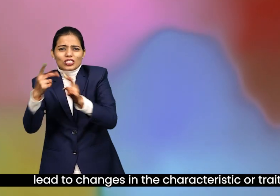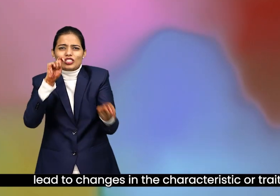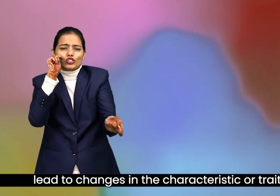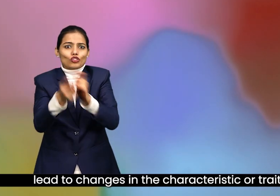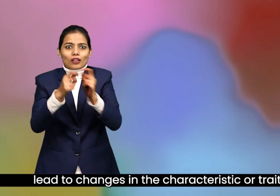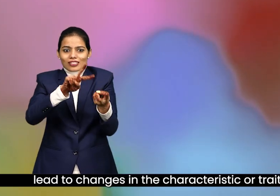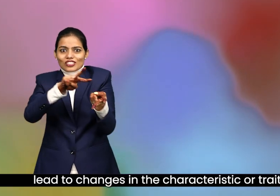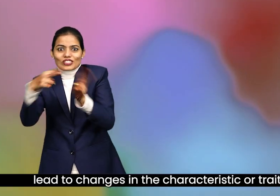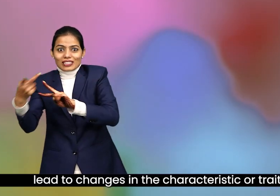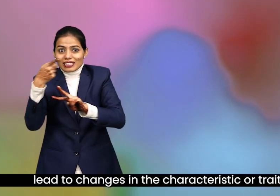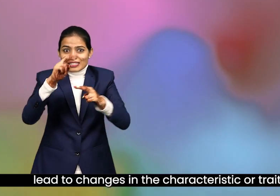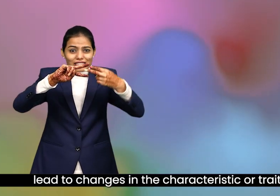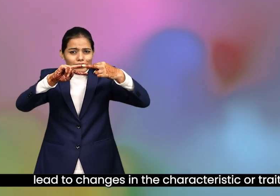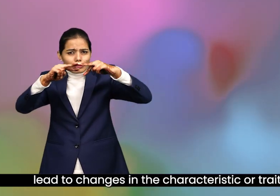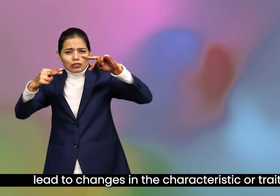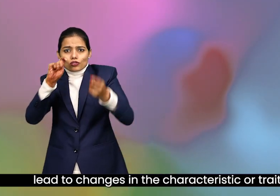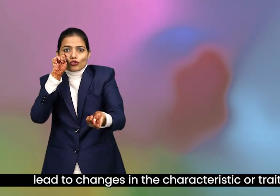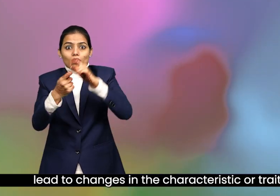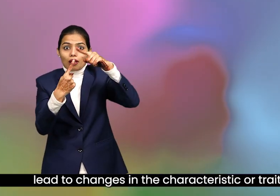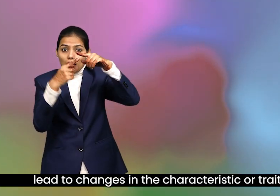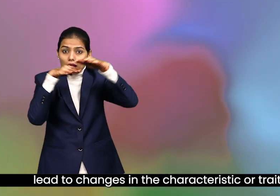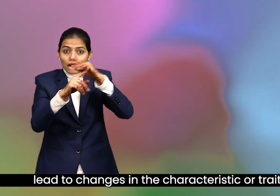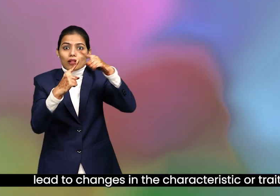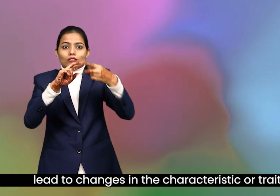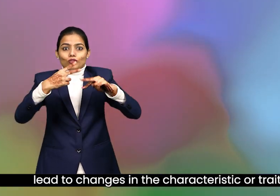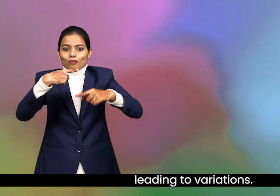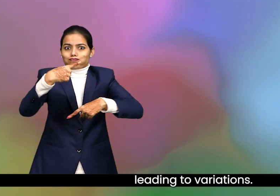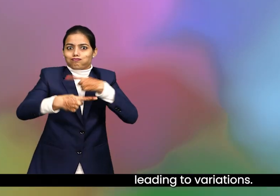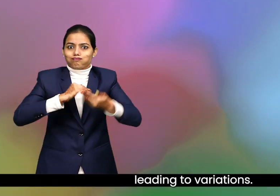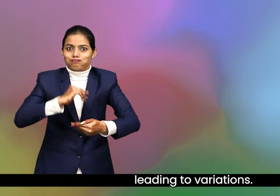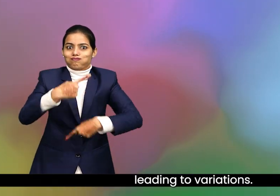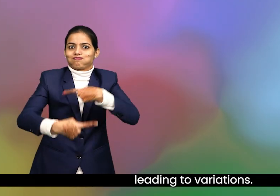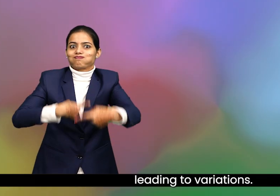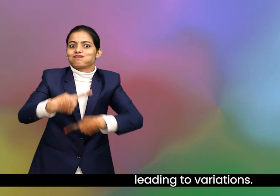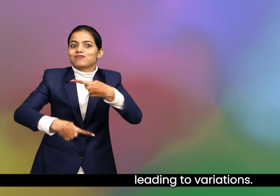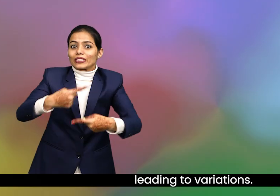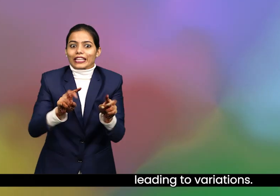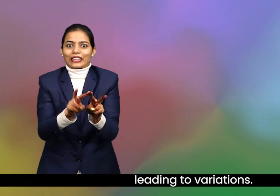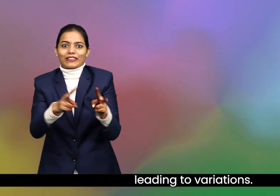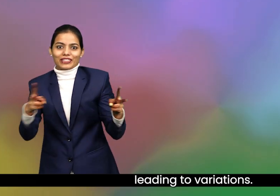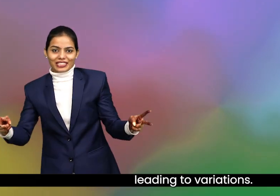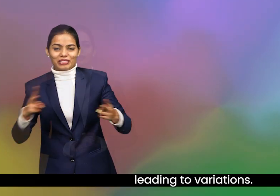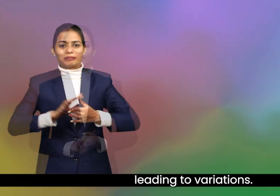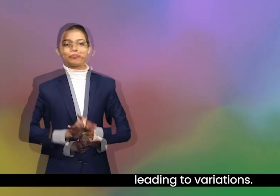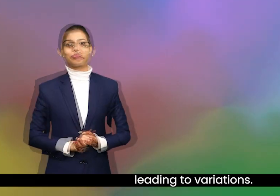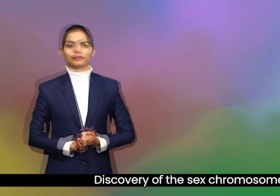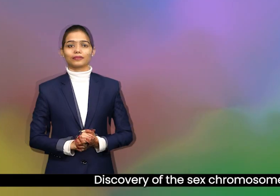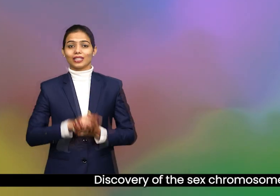the அதிசயங்கள் அல்லது characteristic or traits பண்புகளில் of மாற்றங்களுக்கு offspring, வழிவகுக்கும். leading இது to மாறுபாடுகளுக்கு variations. வழிவகுக்கும். Discovery